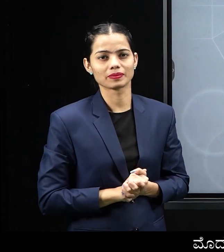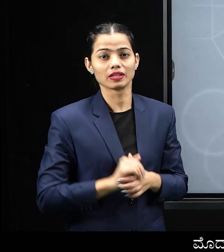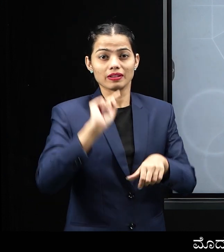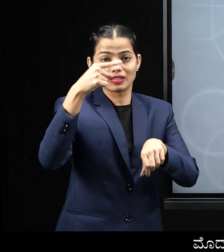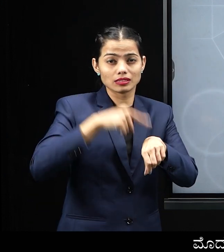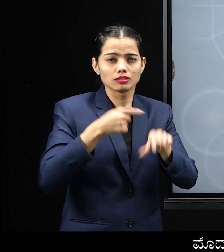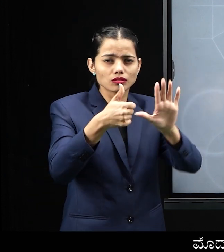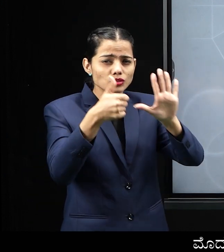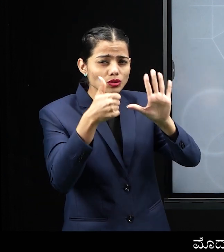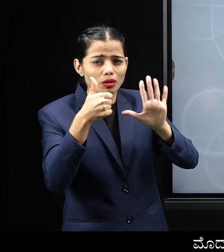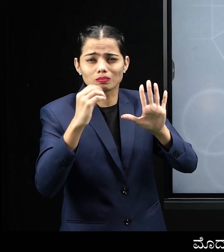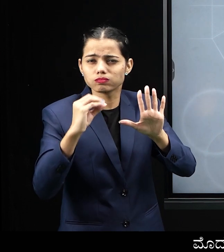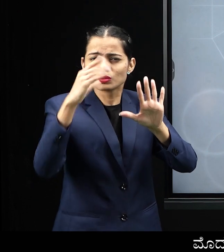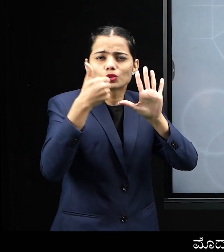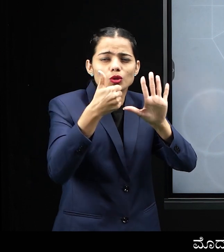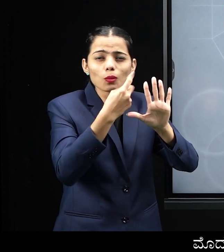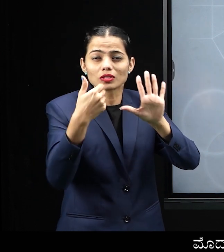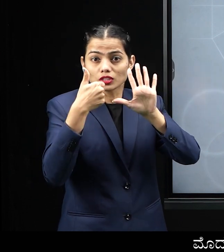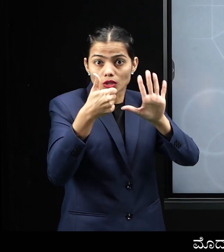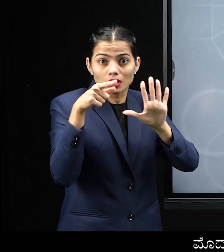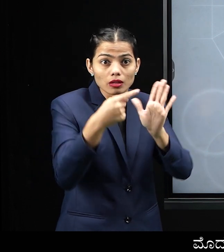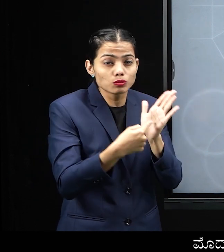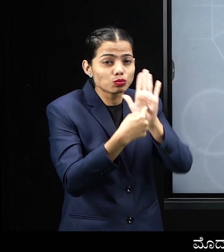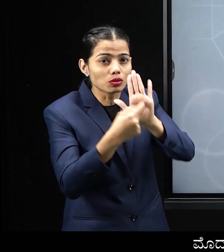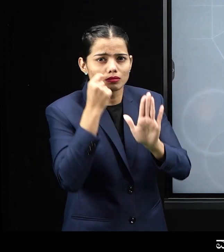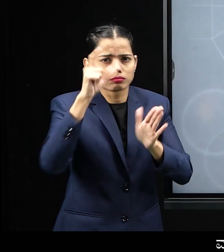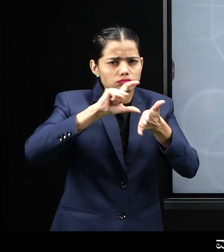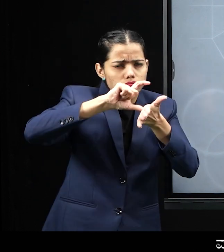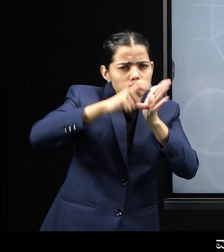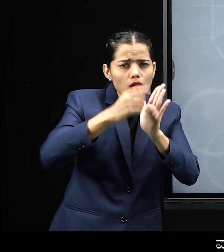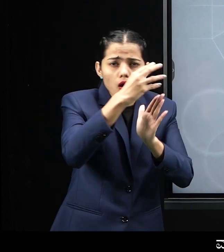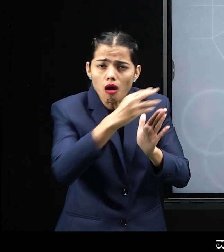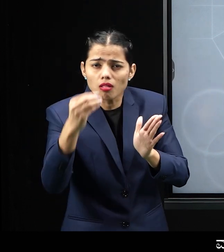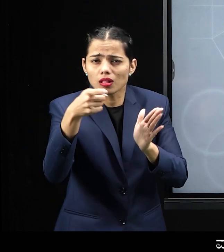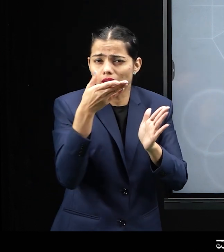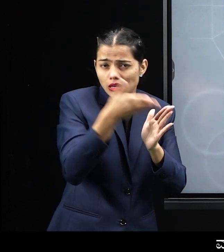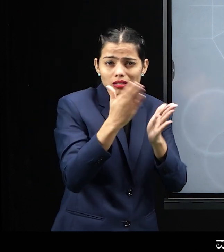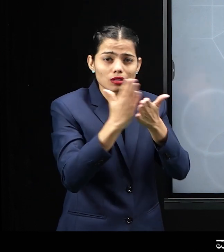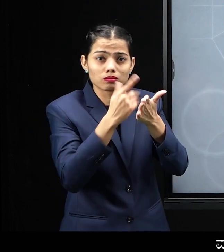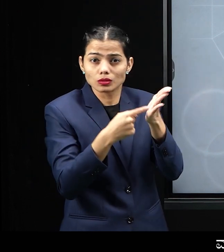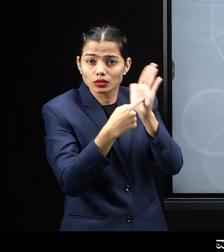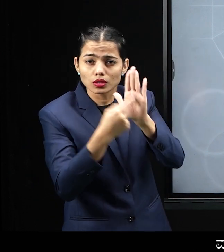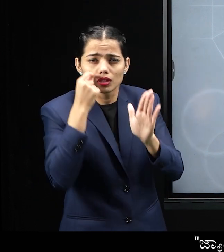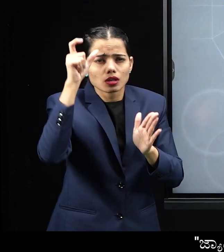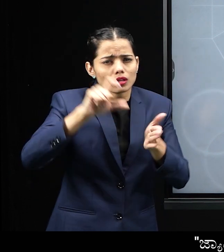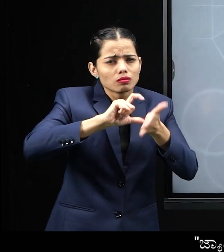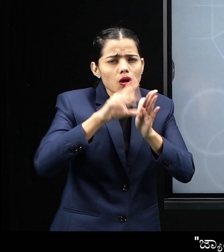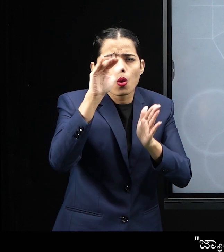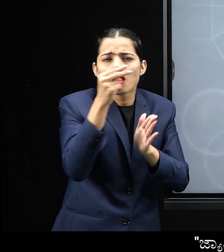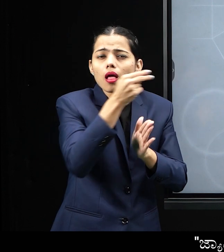ಮೊದಲ 6 ಸಂಪುಟಗಳು ಜ್ಯಾಮಿತಿಗೆ ಮೀಸಲಾಗಿವೆ ಮತ್ತು ಈ ಕಾರಣಕ್ಕಾಗಿ ಯೂಕ್ಲಿಡ್ ಅನ್ನು ಜ್ಯಾಮಿತಿಯ ಪಿತಾಮಹ